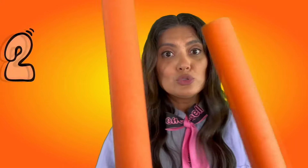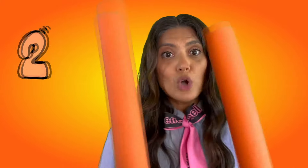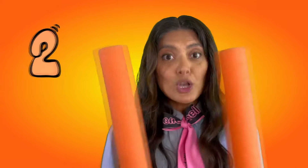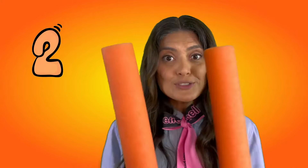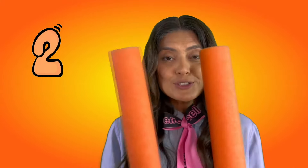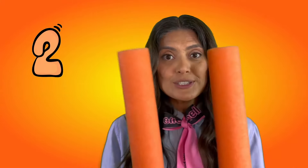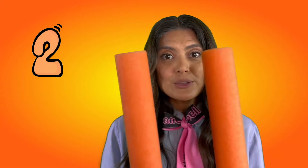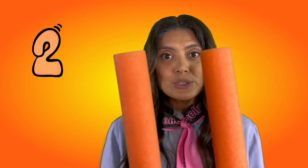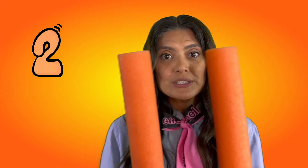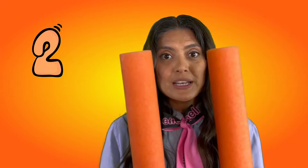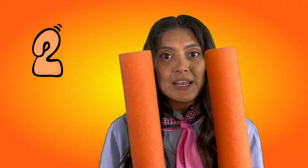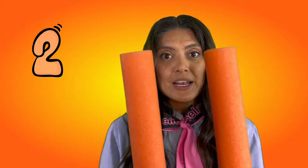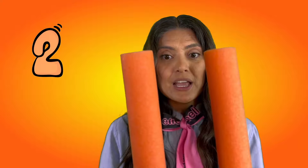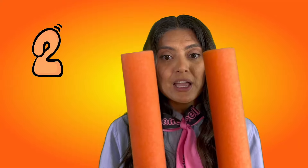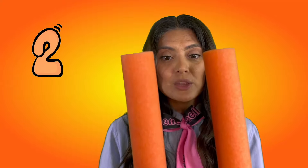Dos flotadores anaranjados.